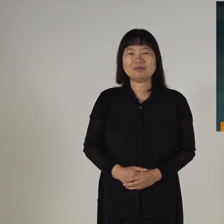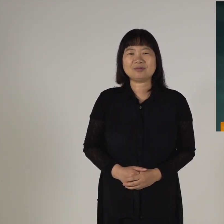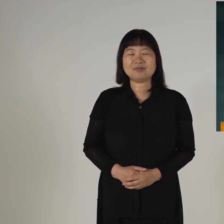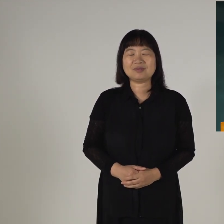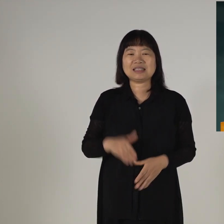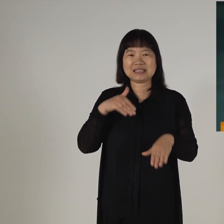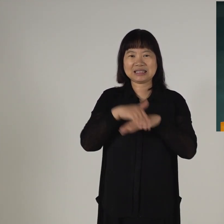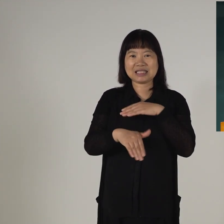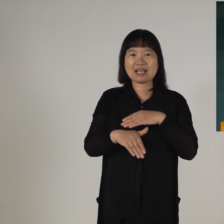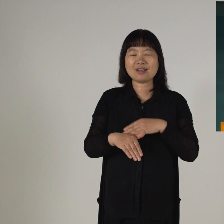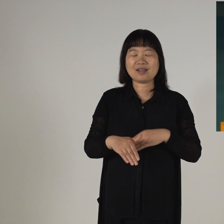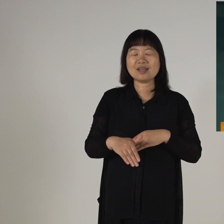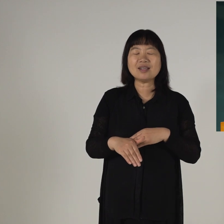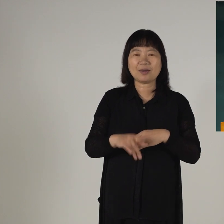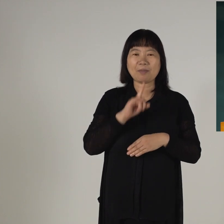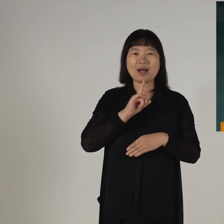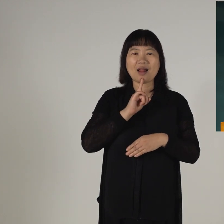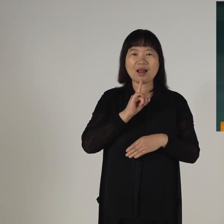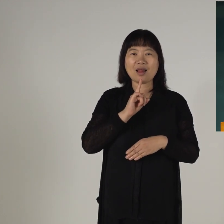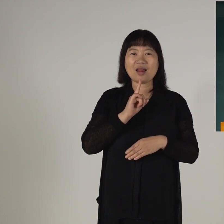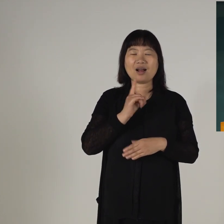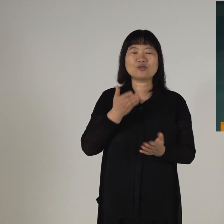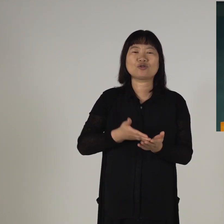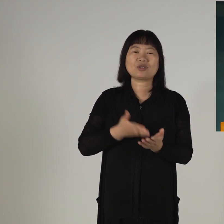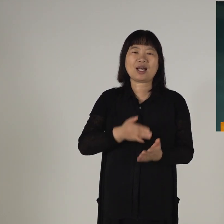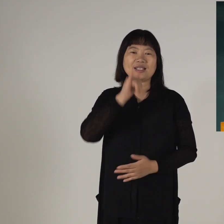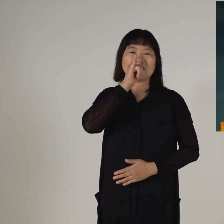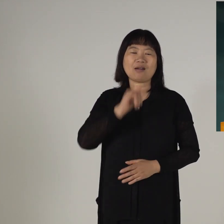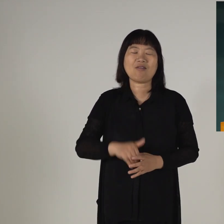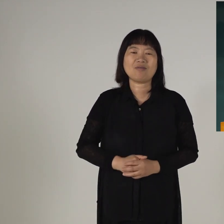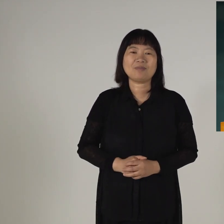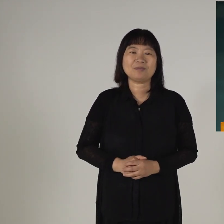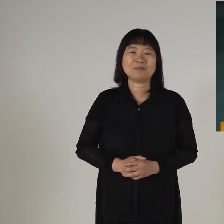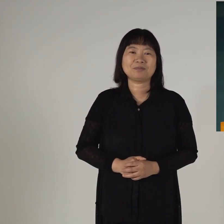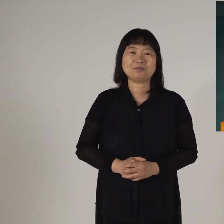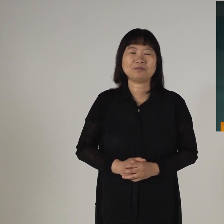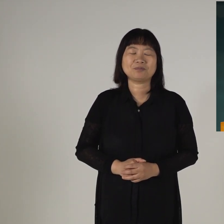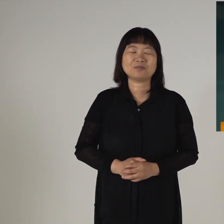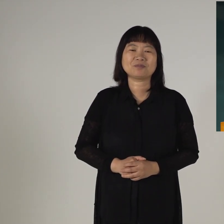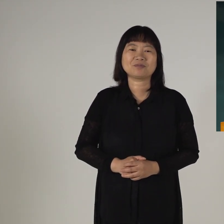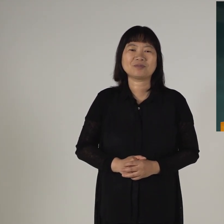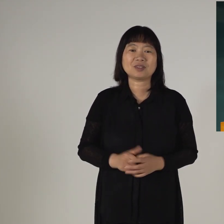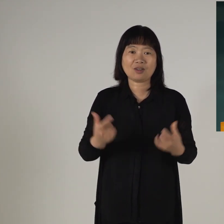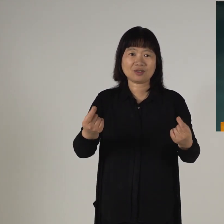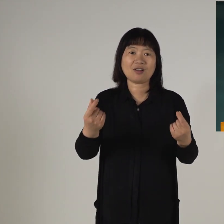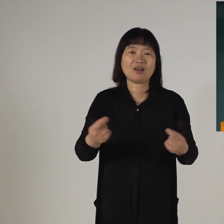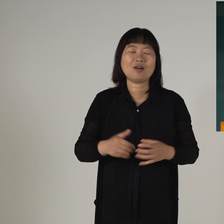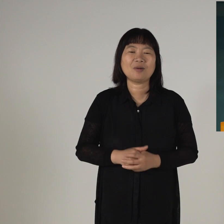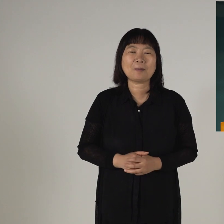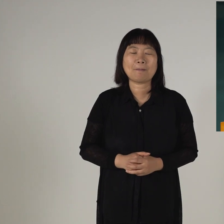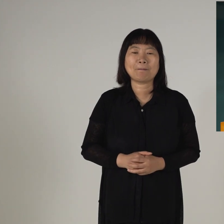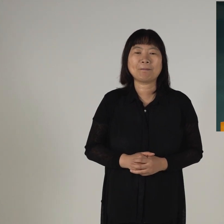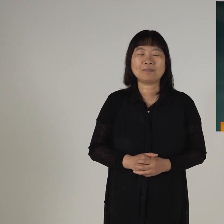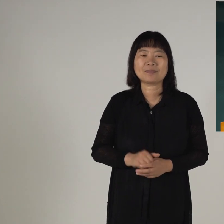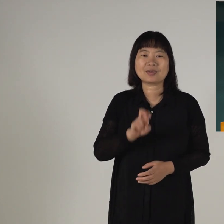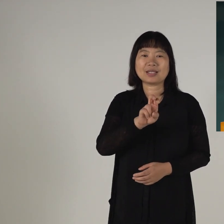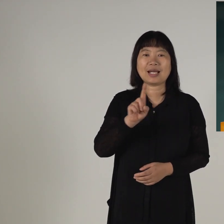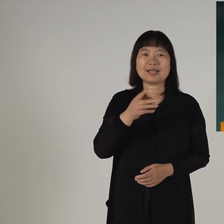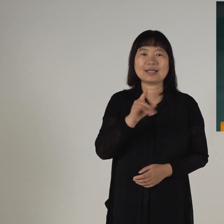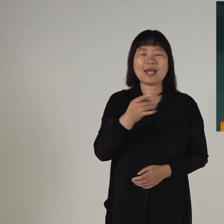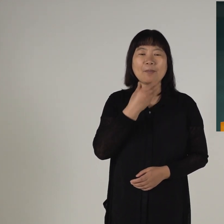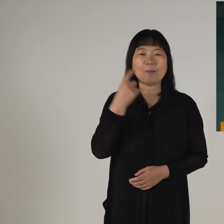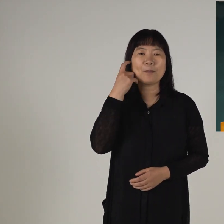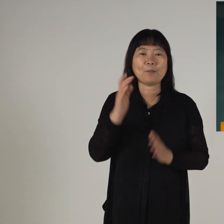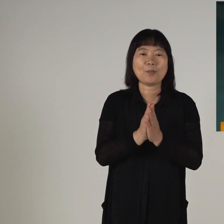논리를 주장했어요. 그래서 그 시대가 그랬어요. 우리 쭉 지금 마태복음